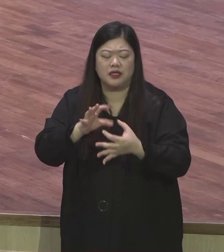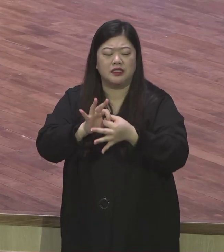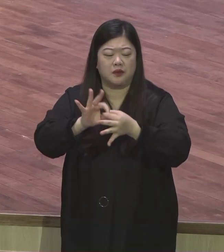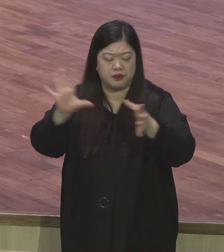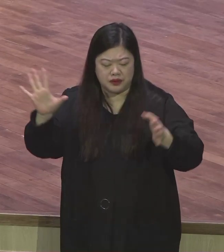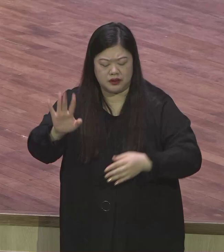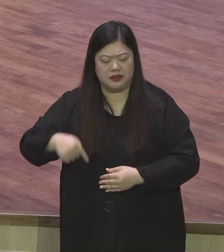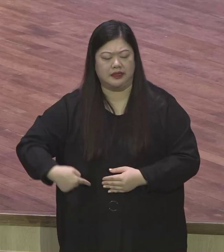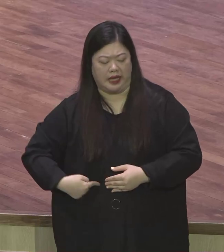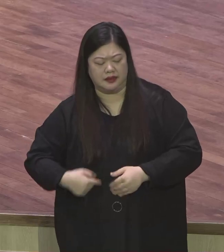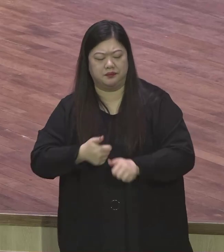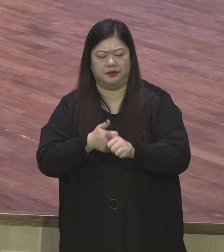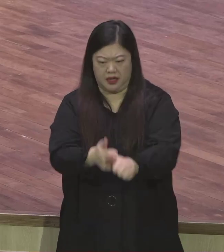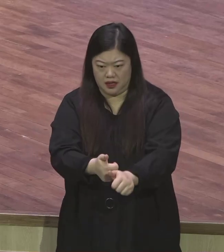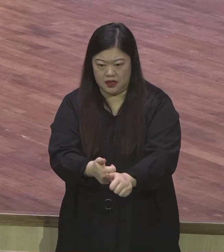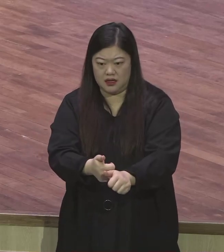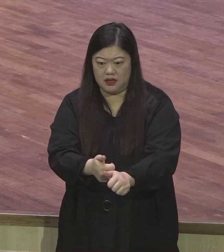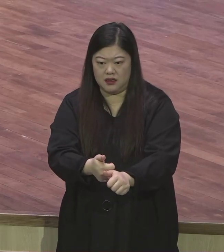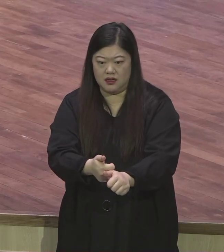사람의